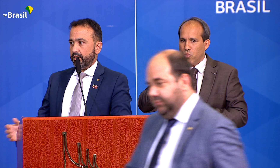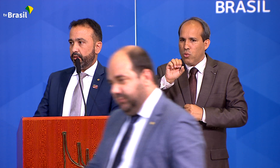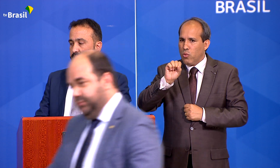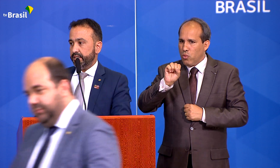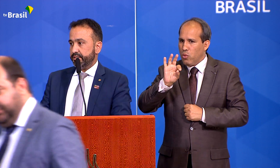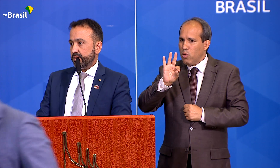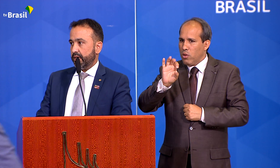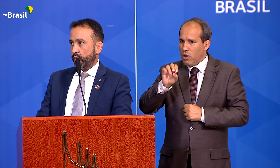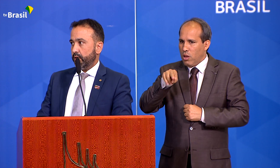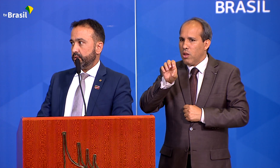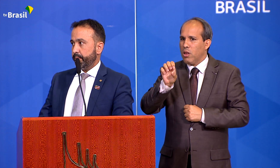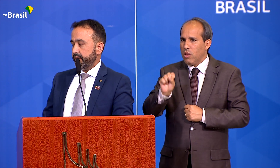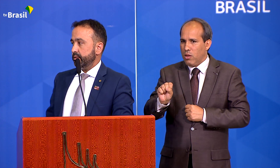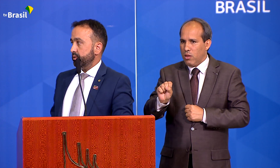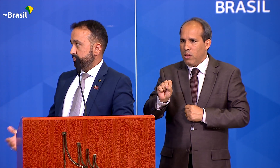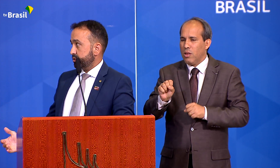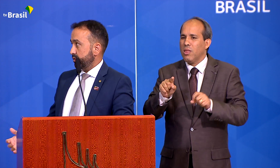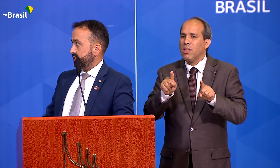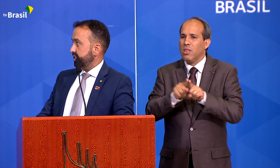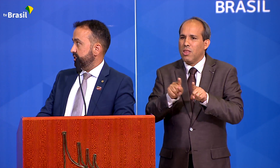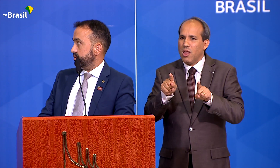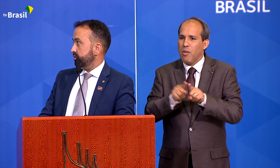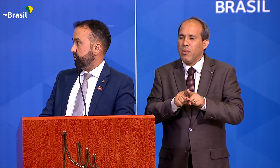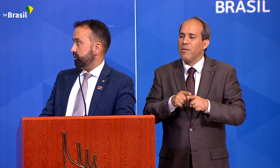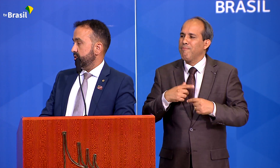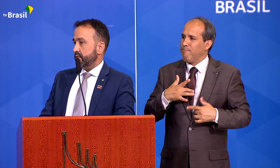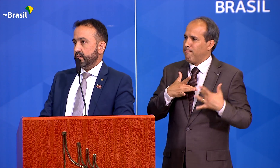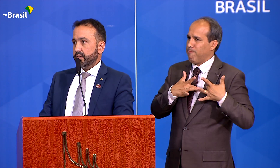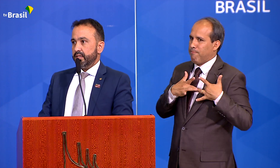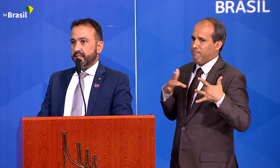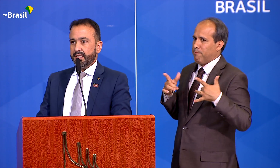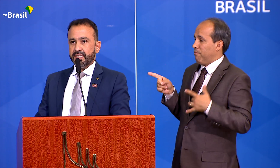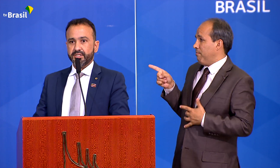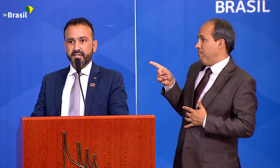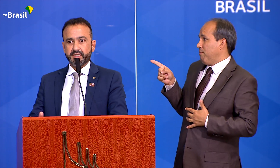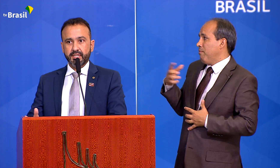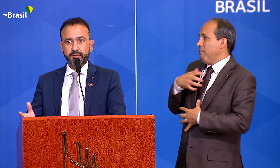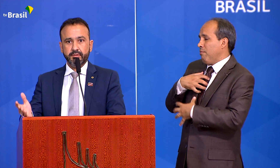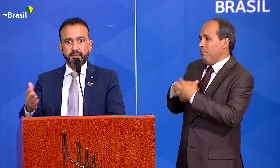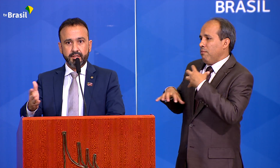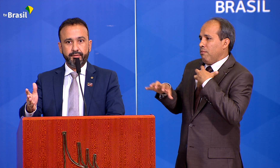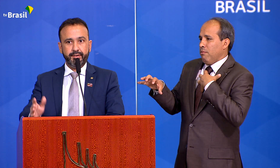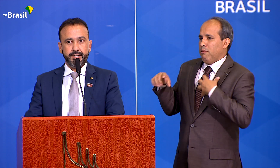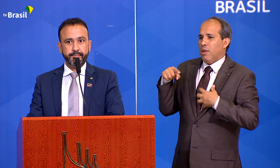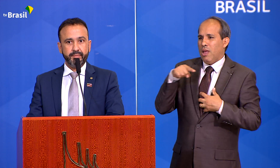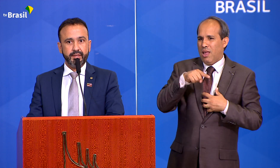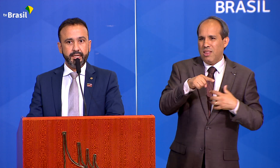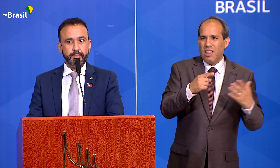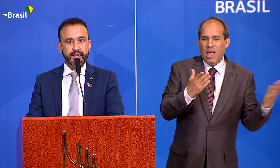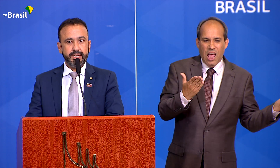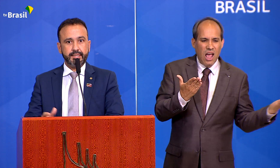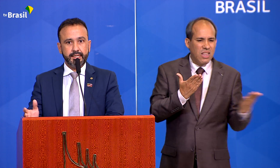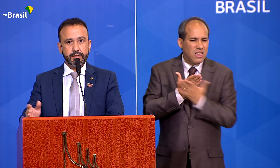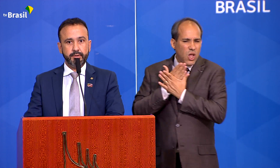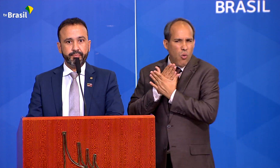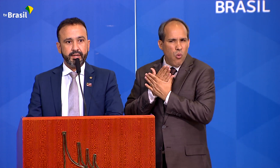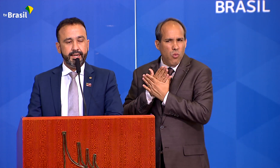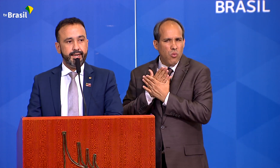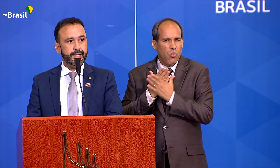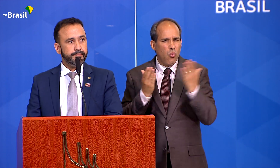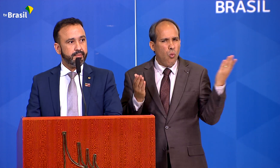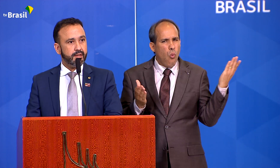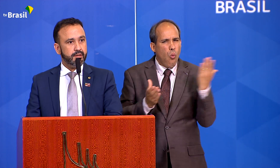Sóstenes Cavalcante a qual também me solidarizo a estação que vem também